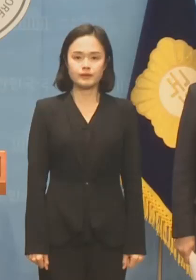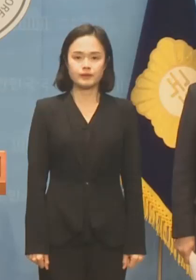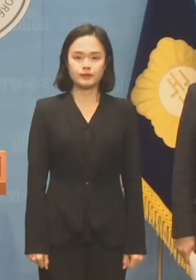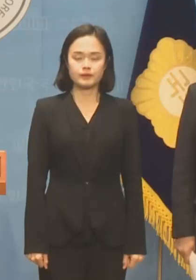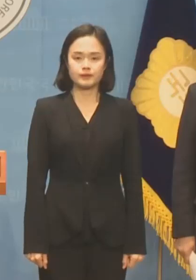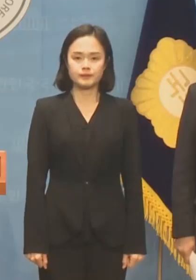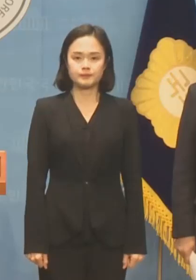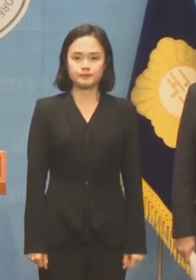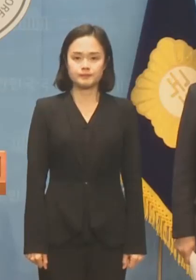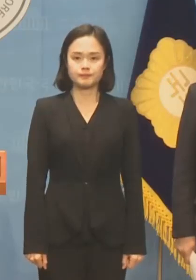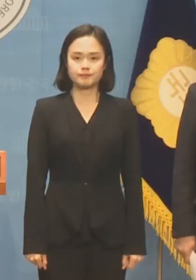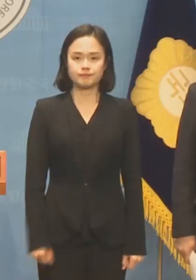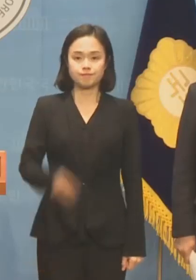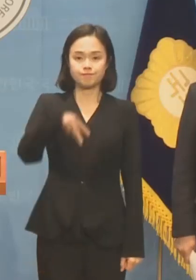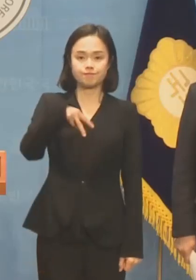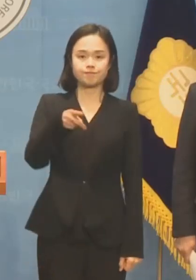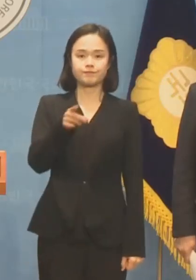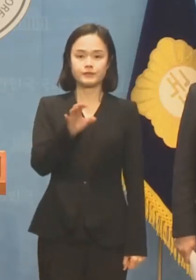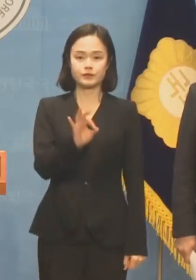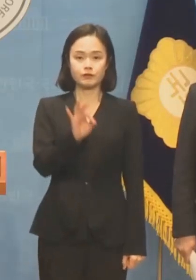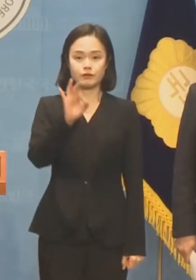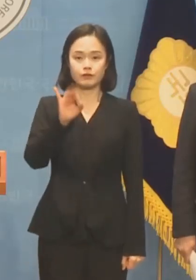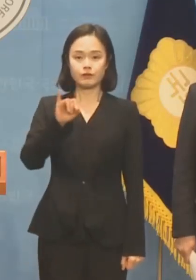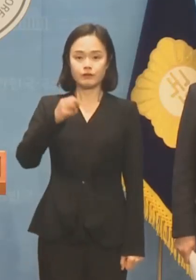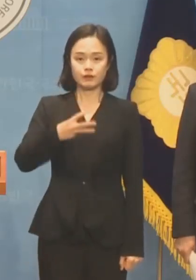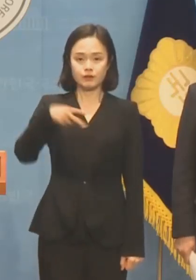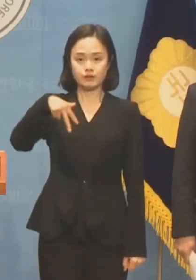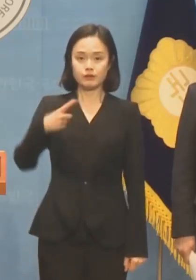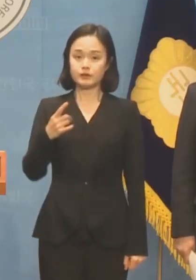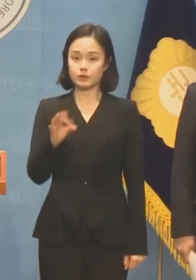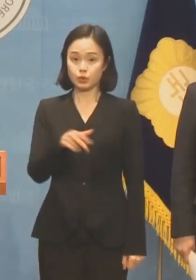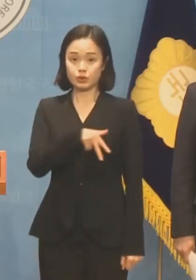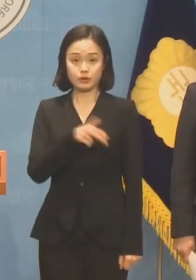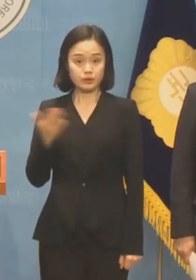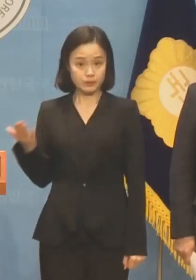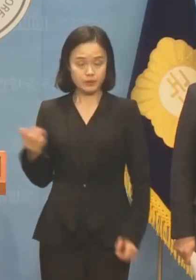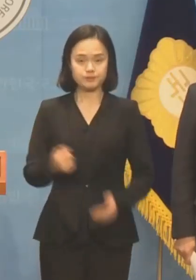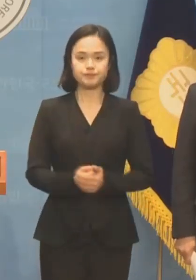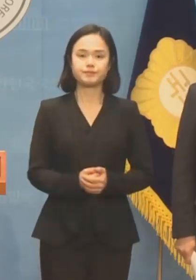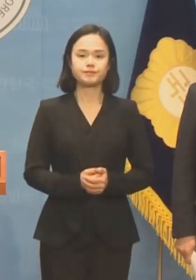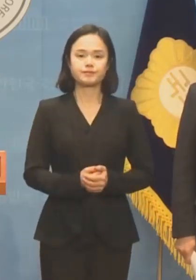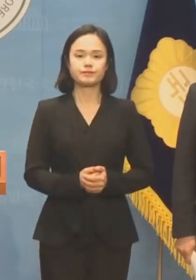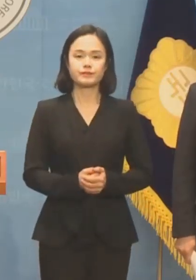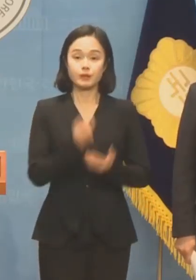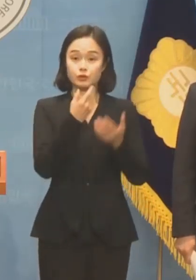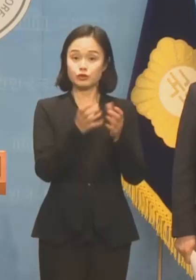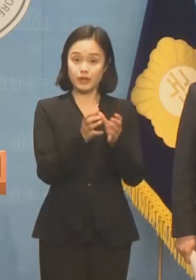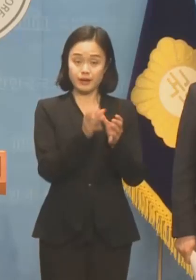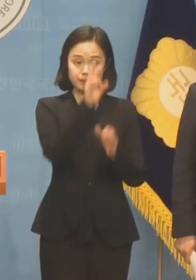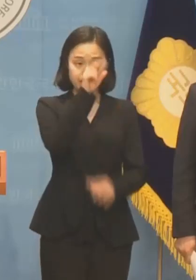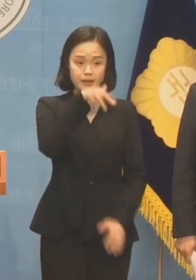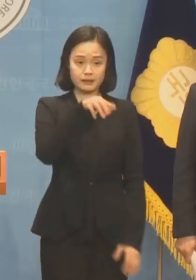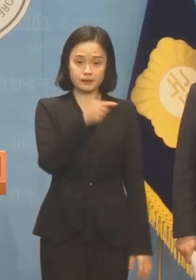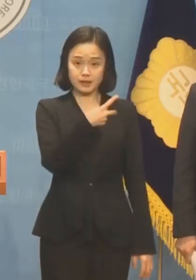네, 성일종 의원입니다. 더불어민주당 박찬대 원내대표는 어제 오전 열린